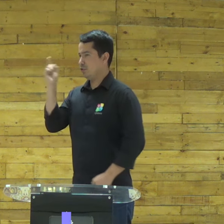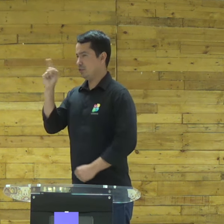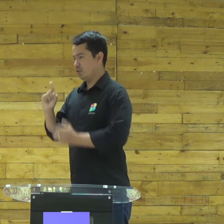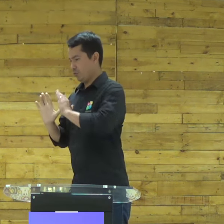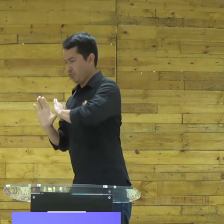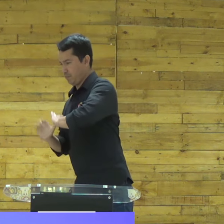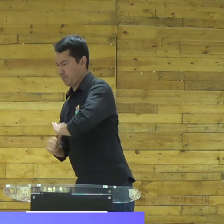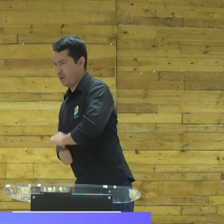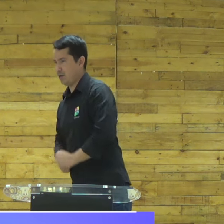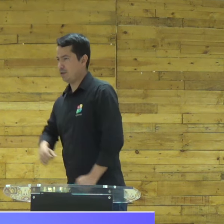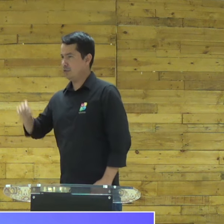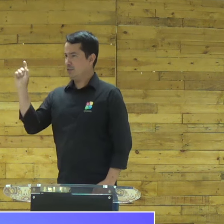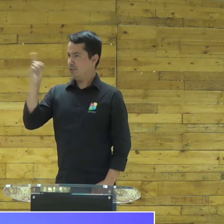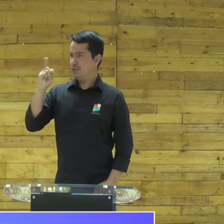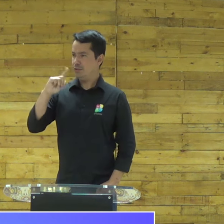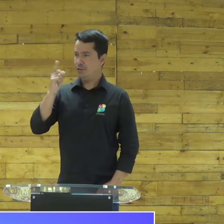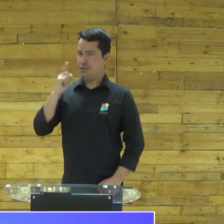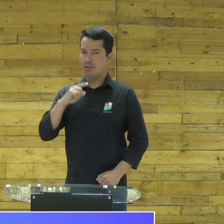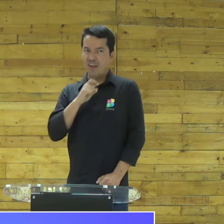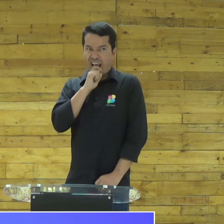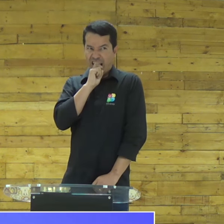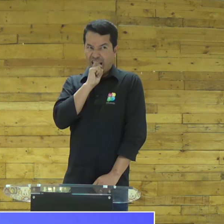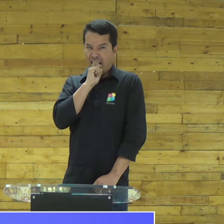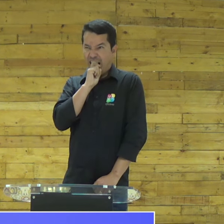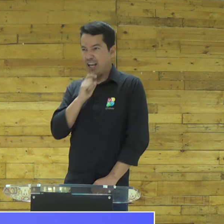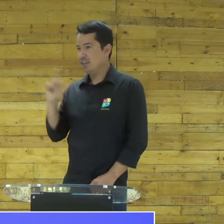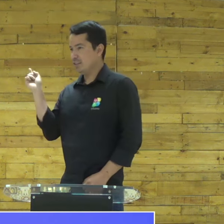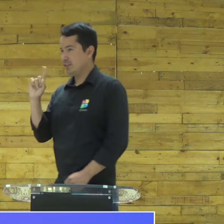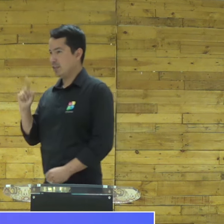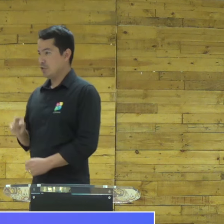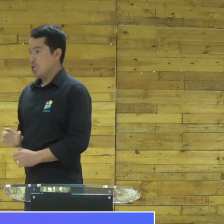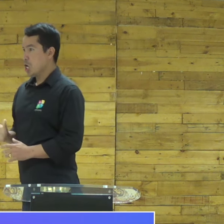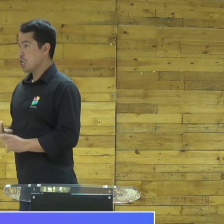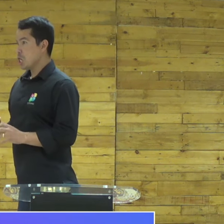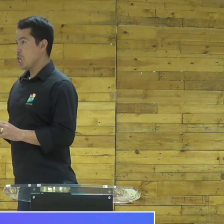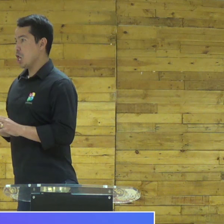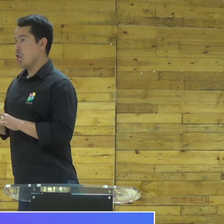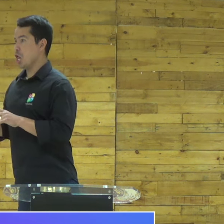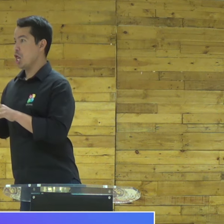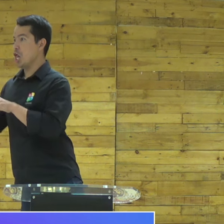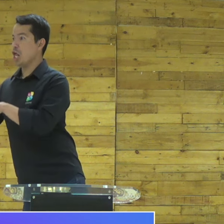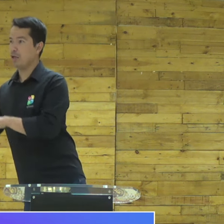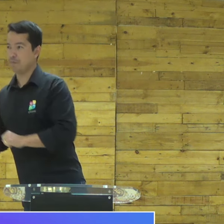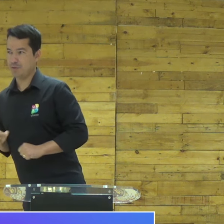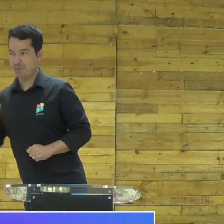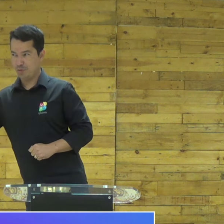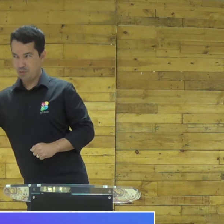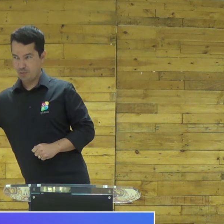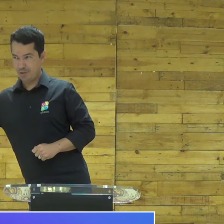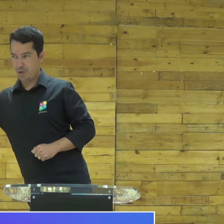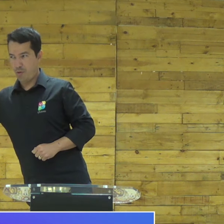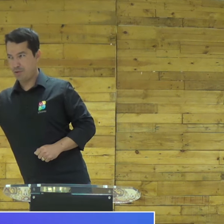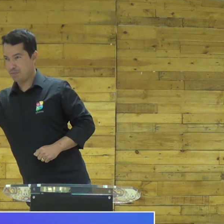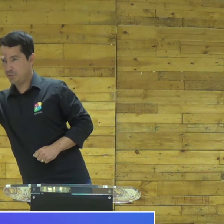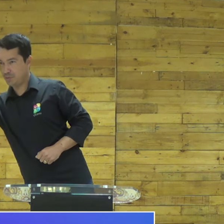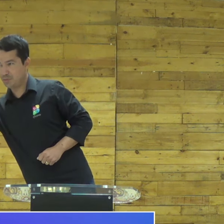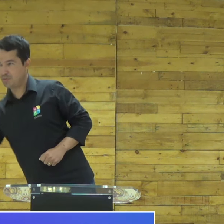mãe não roubar não matar não invejar não